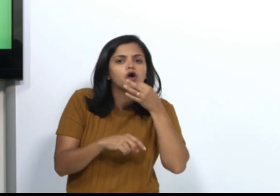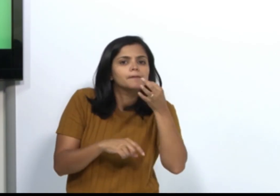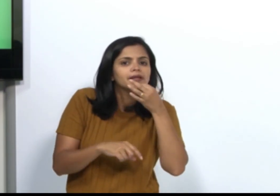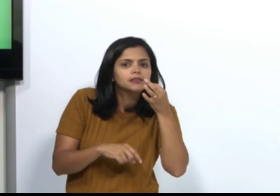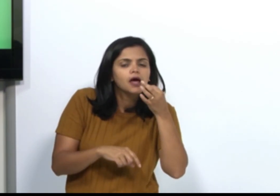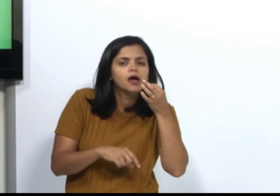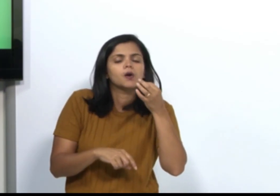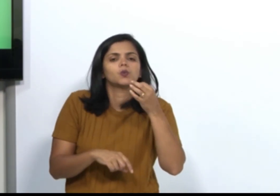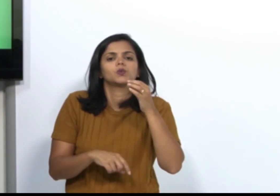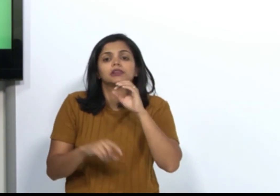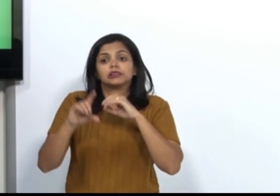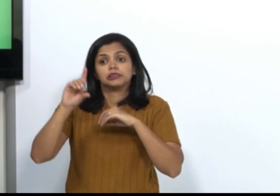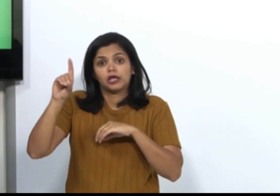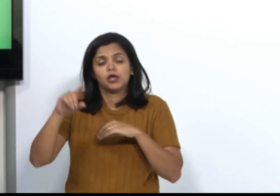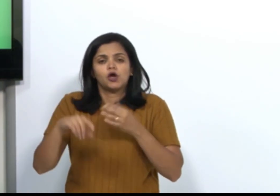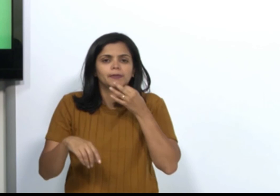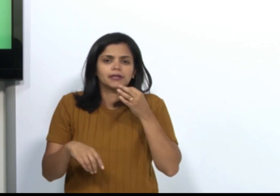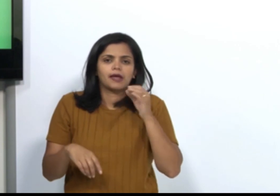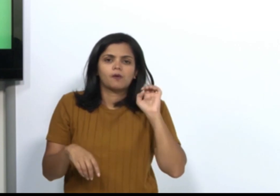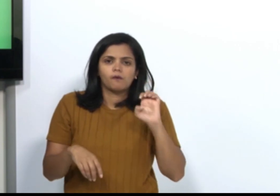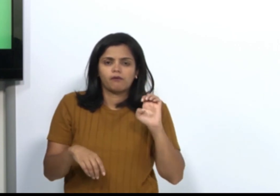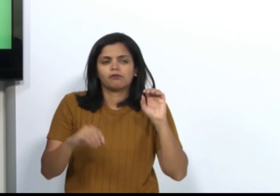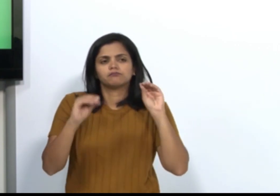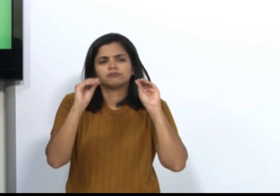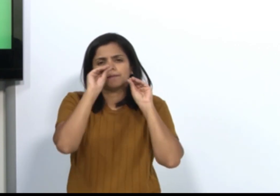Sinal direito, sinal esquerdo, comentário.